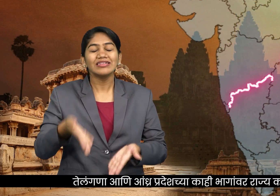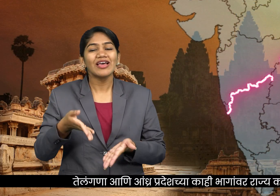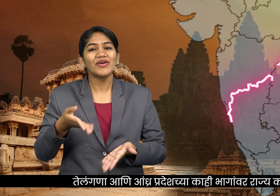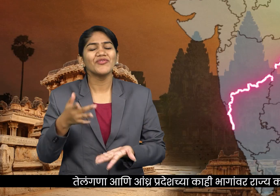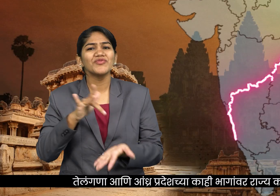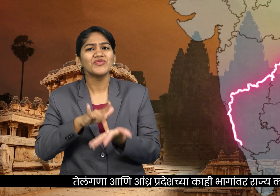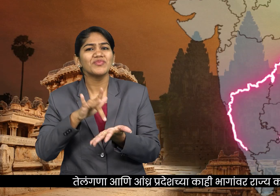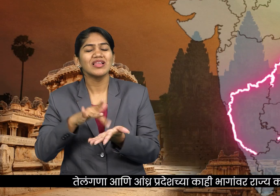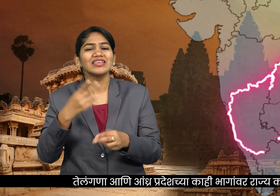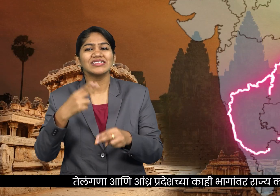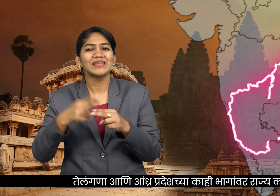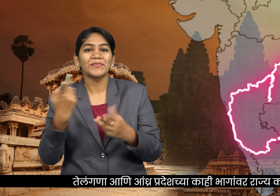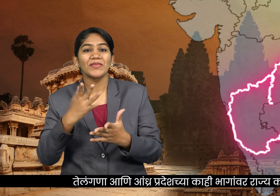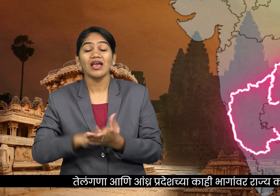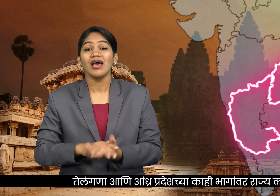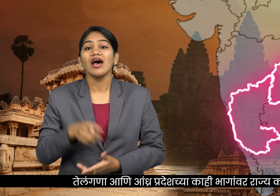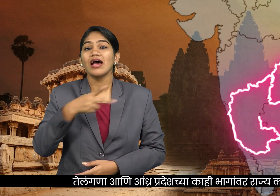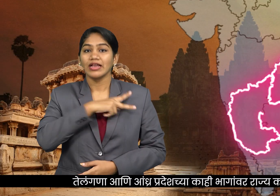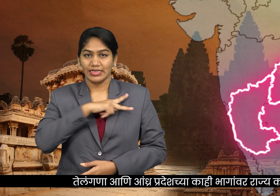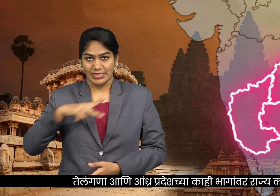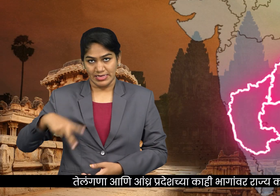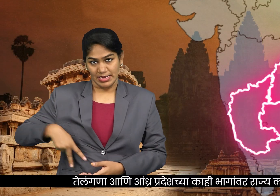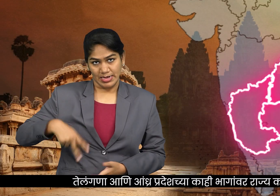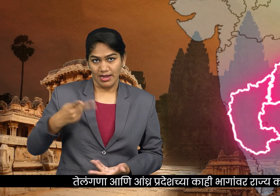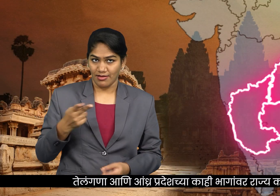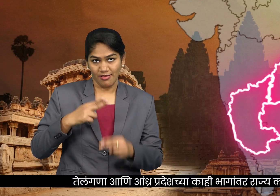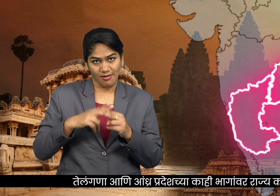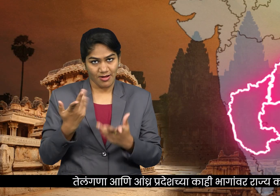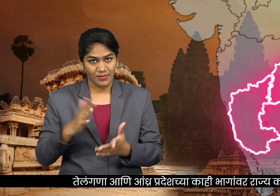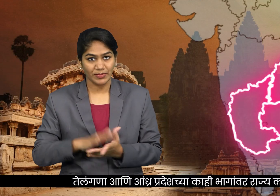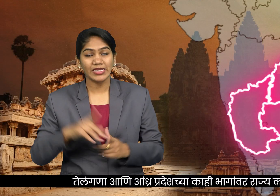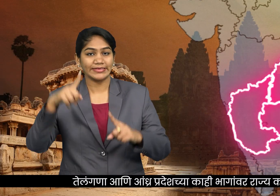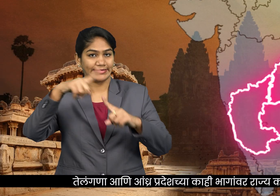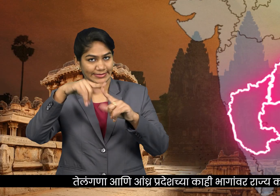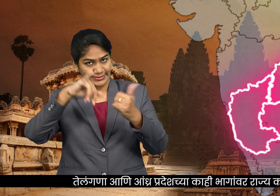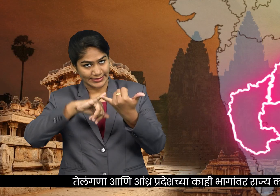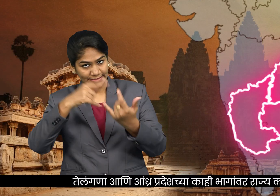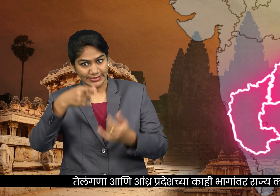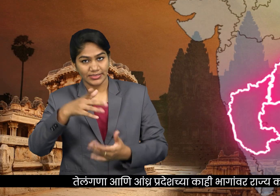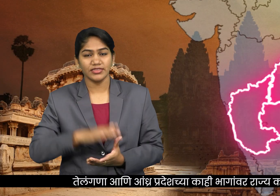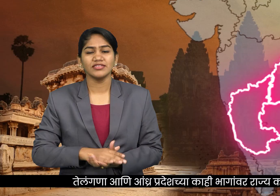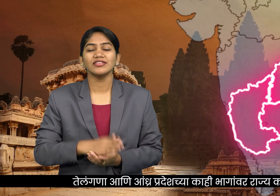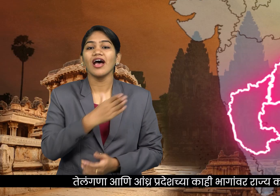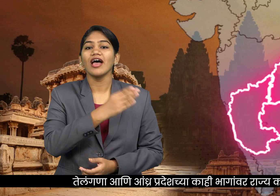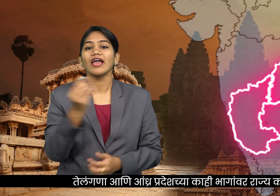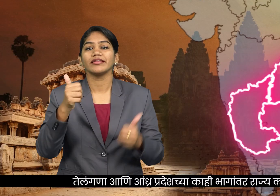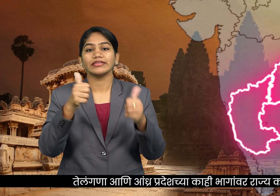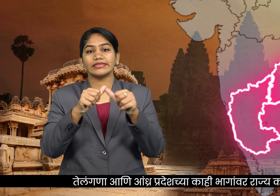तेलंगणा आणि आंध्र प्रदेशच्या काही भागांवर राज्य करत होती.